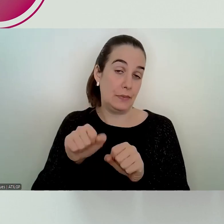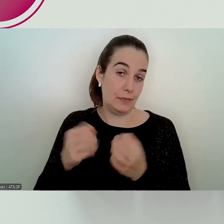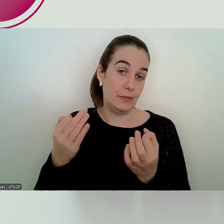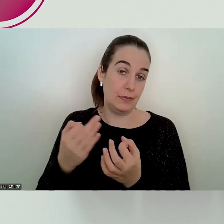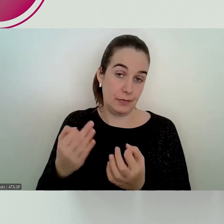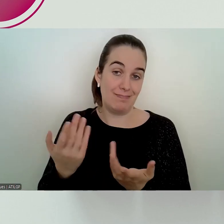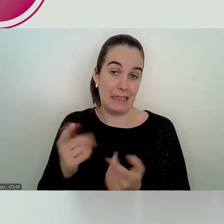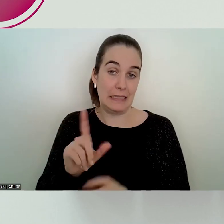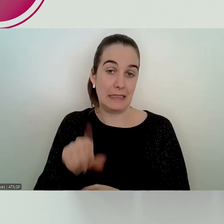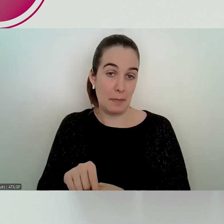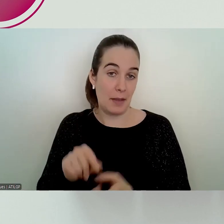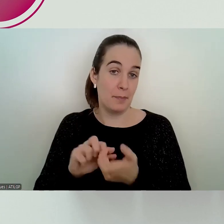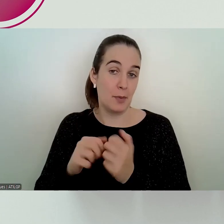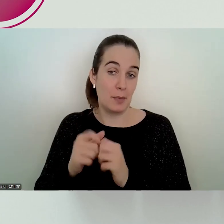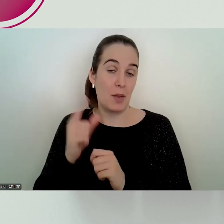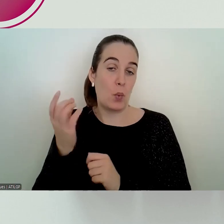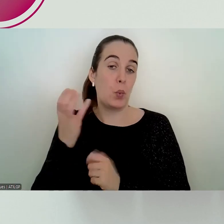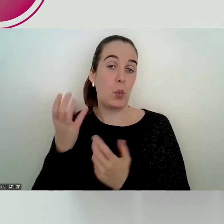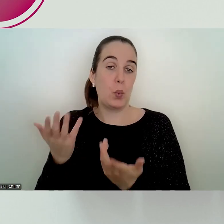uma questão cultural,